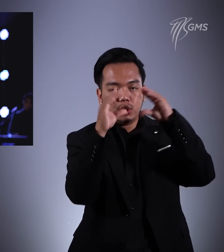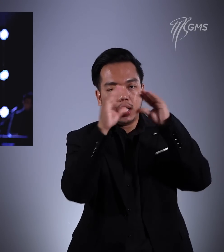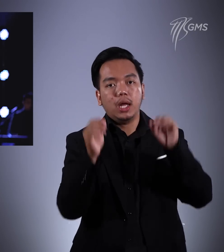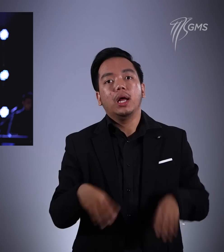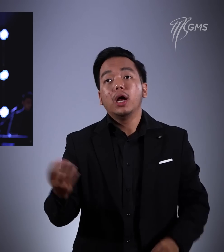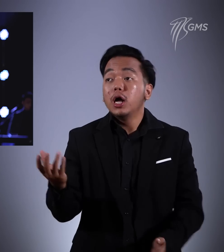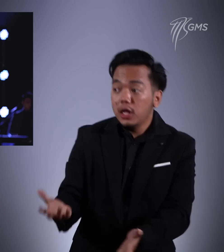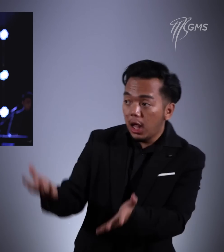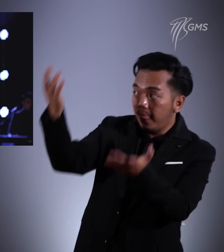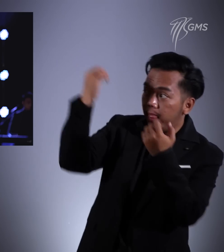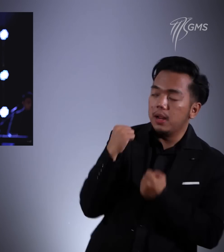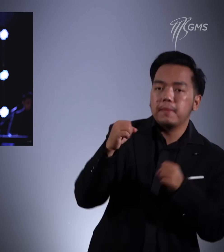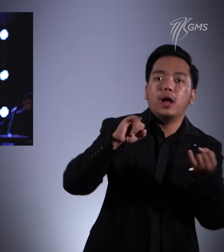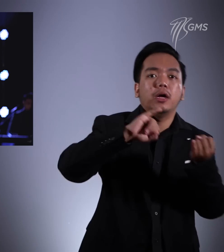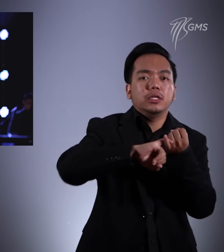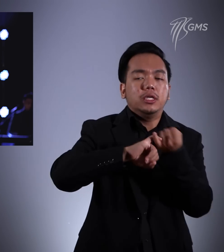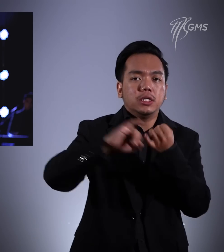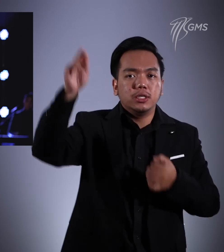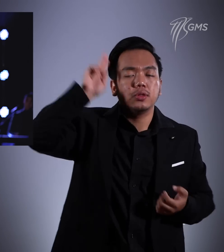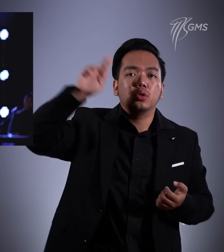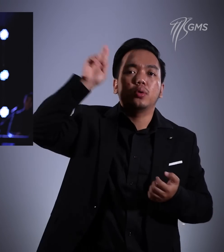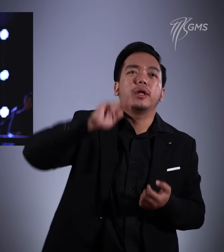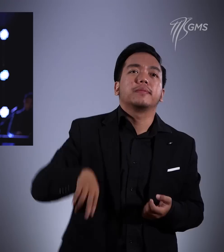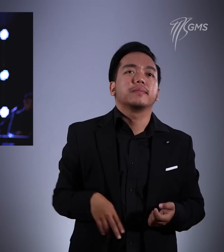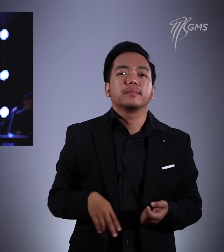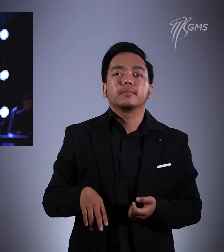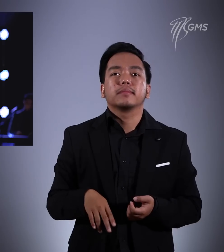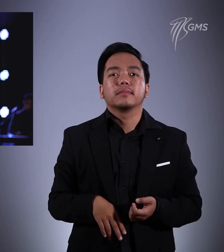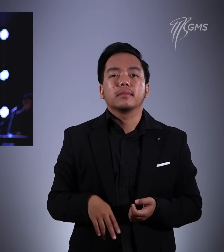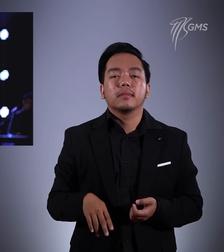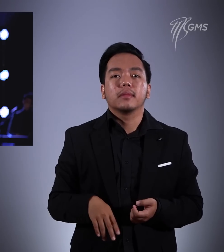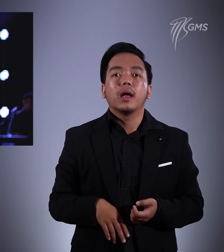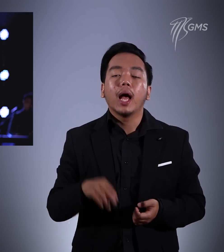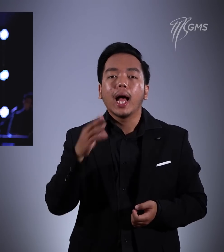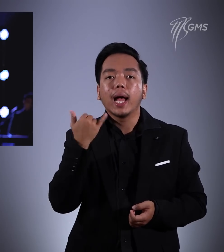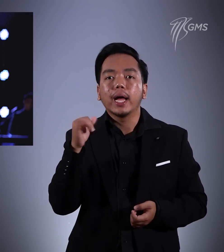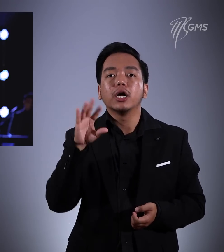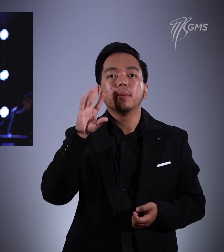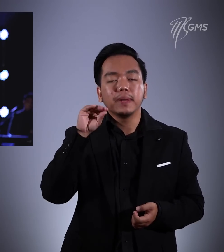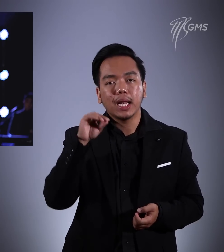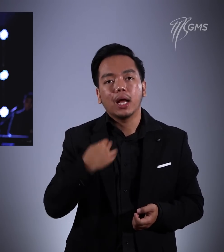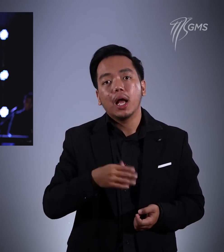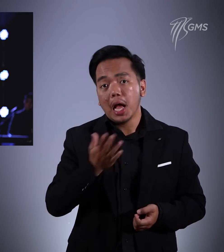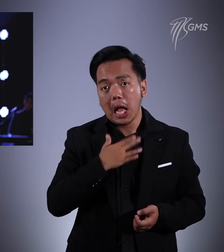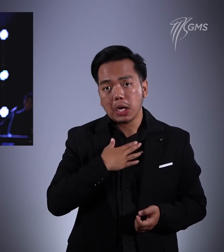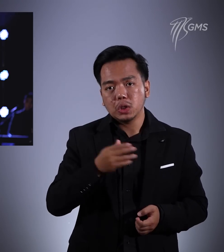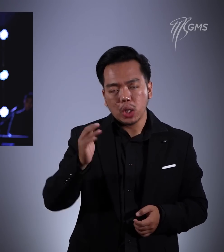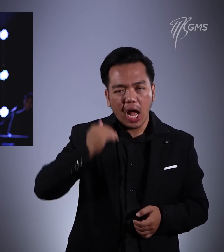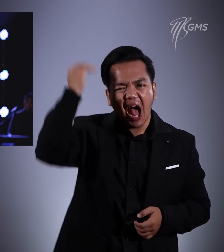begini, Akulah Tuhan Allahmu yang membebaskan dan mengeluarkanmu dari tanah perbudakan yakni Mesir.